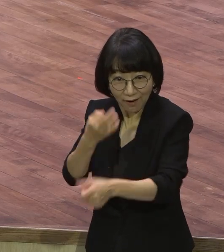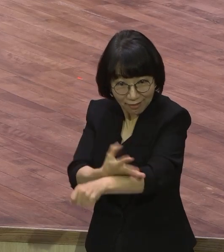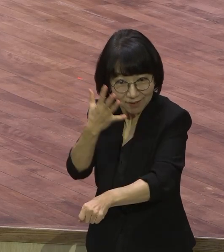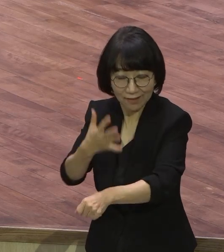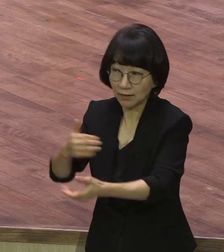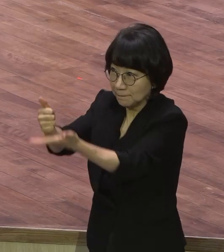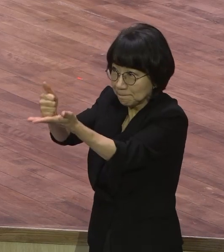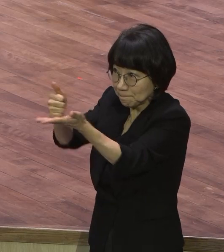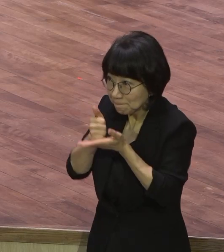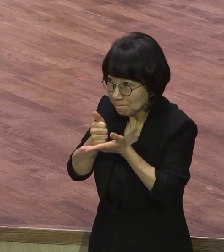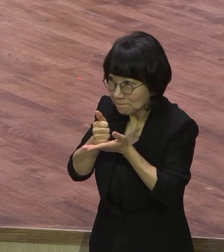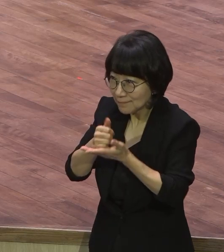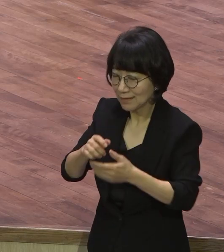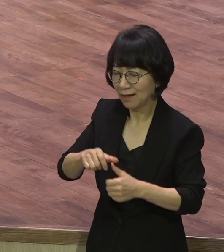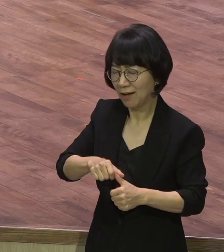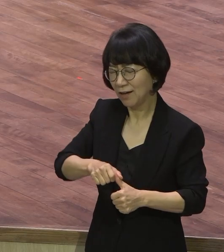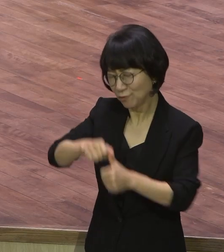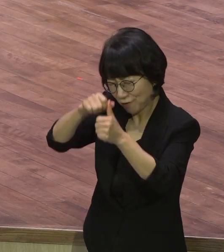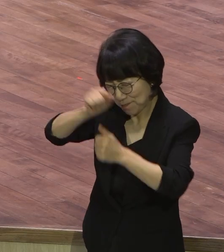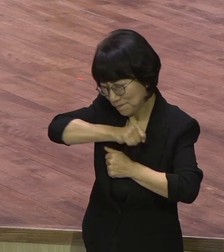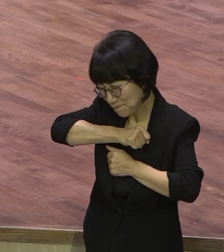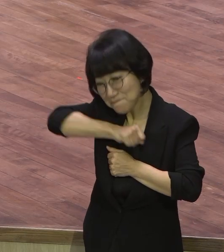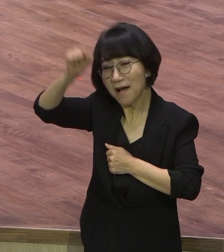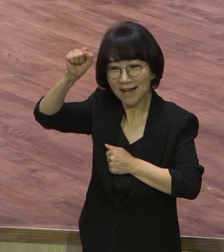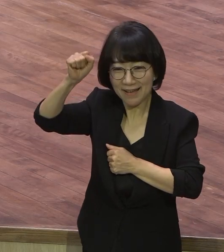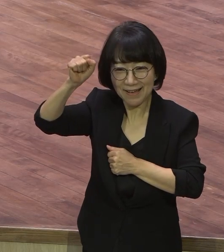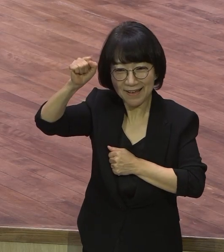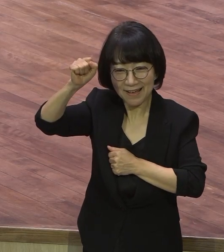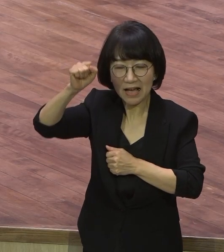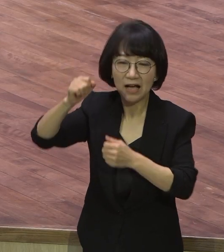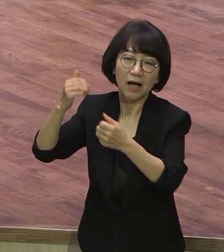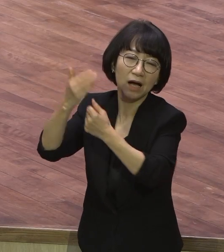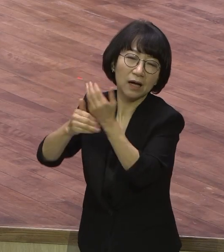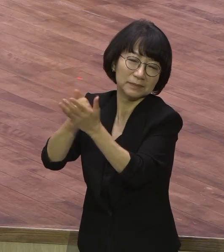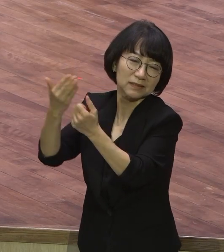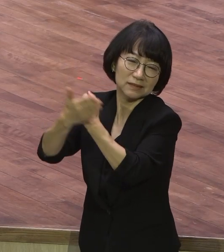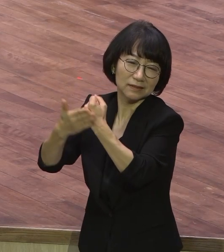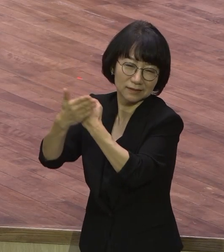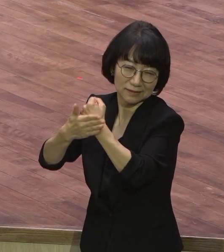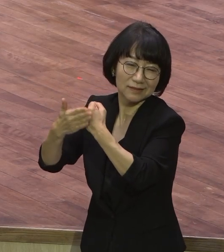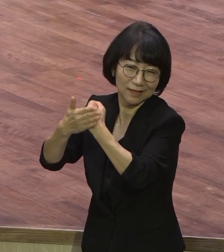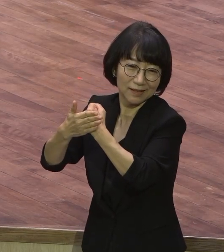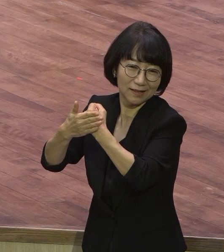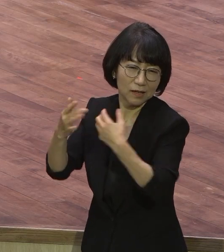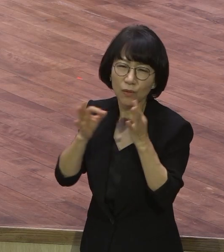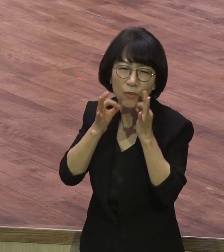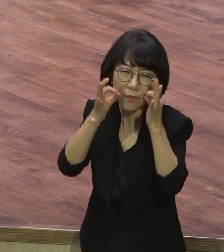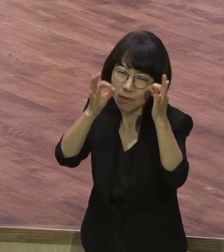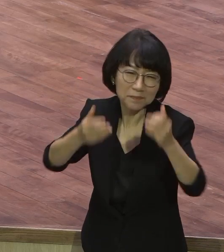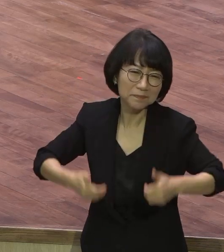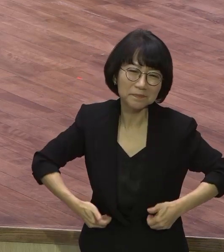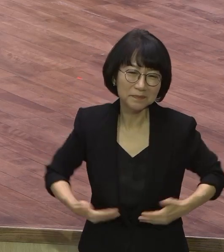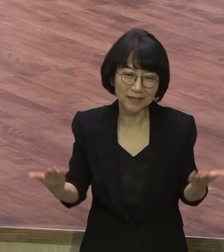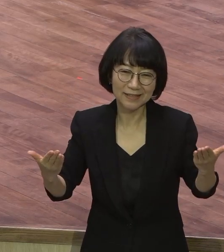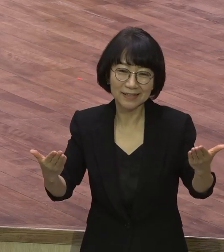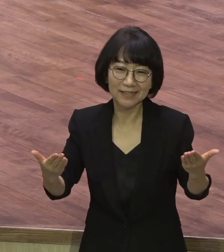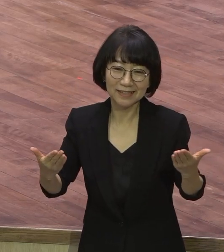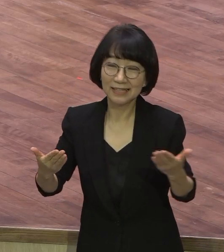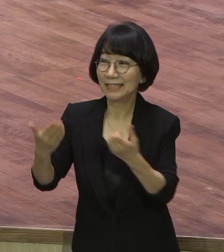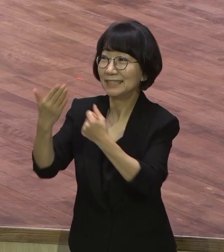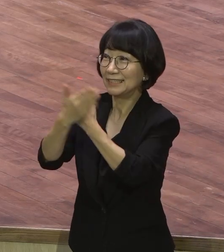그냥 구원을 받는 이걸 뭐라고 해요? 하나님의 전적 은혜다. 은혜로 구원을 얻는 거예요.